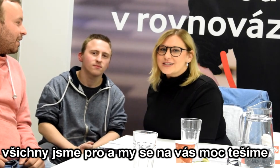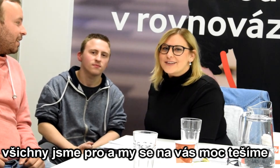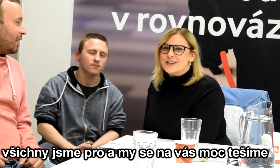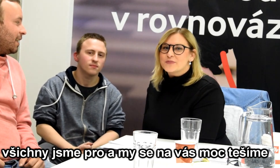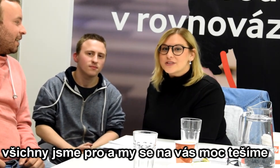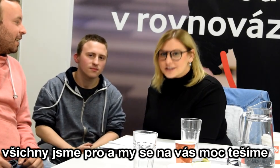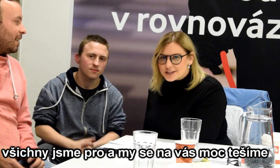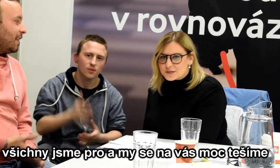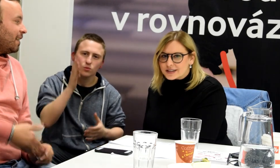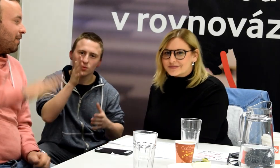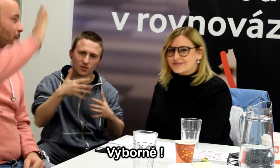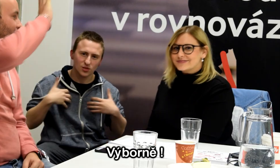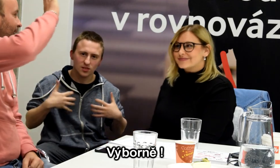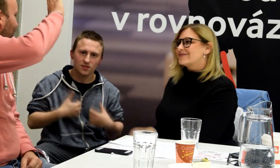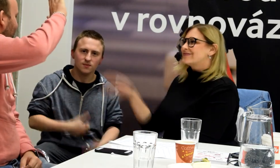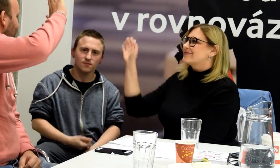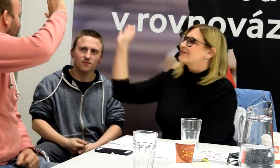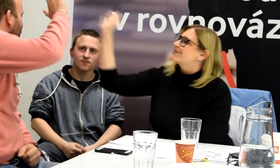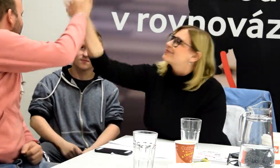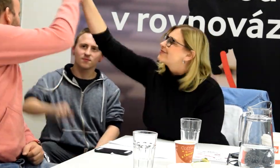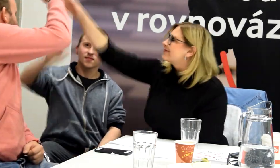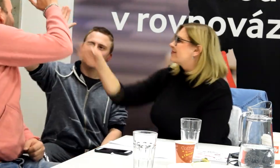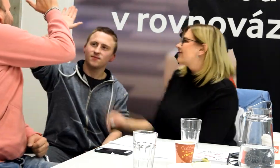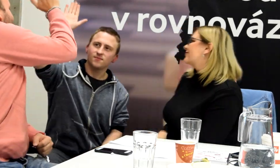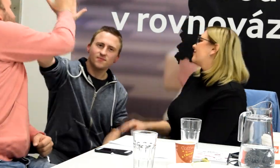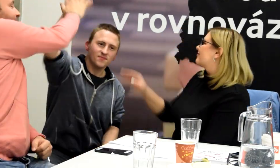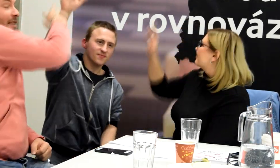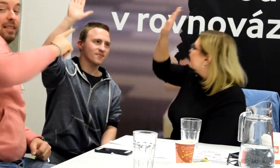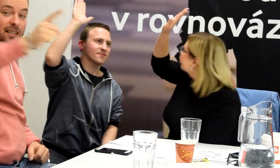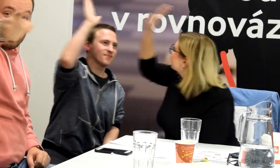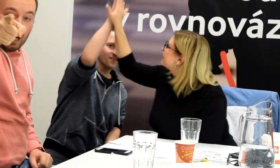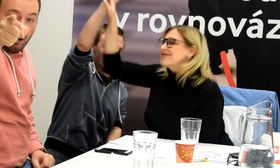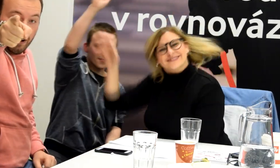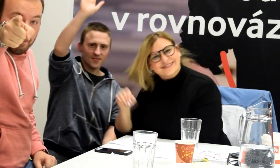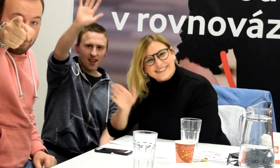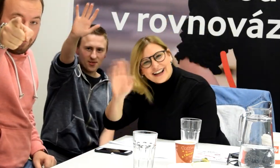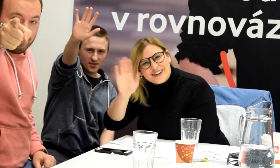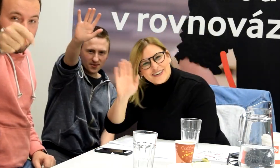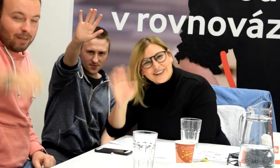se na vás moc těšíme. Výborně, čau, mějte se. Ahoj. Ahoj.